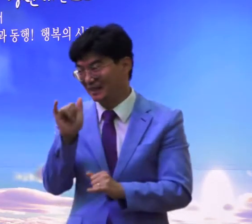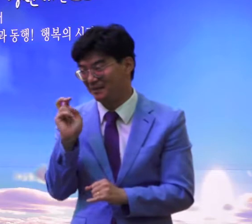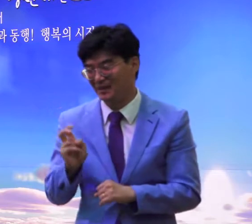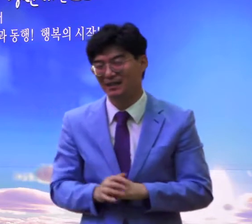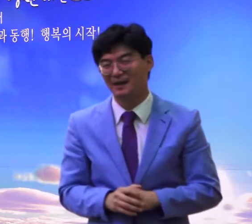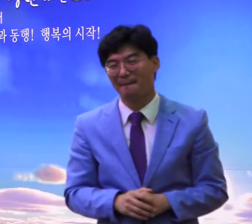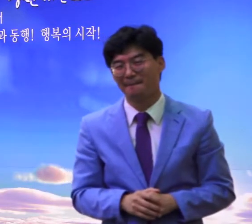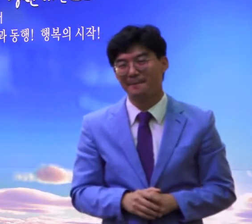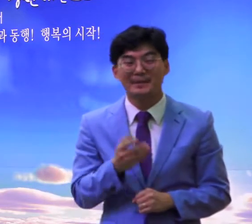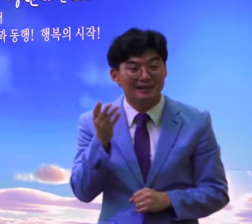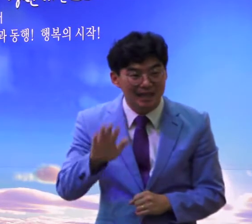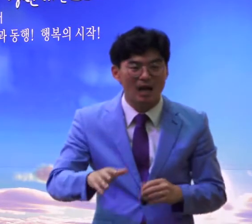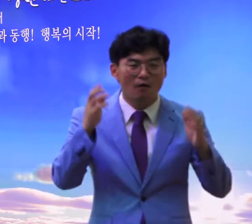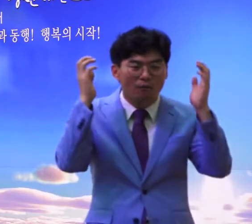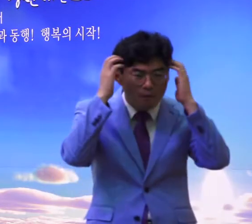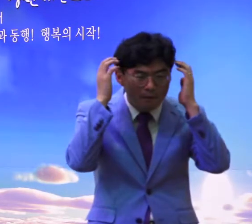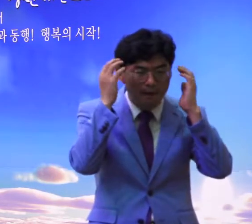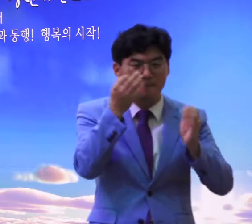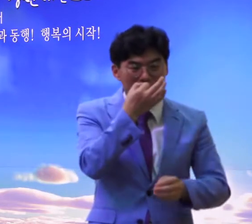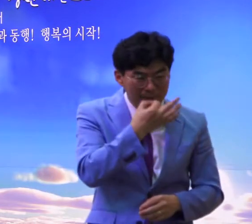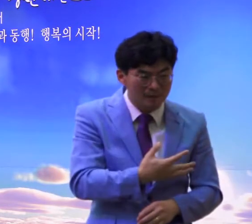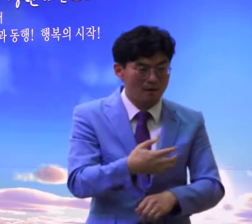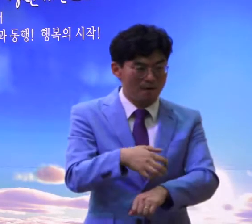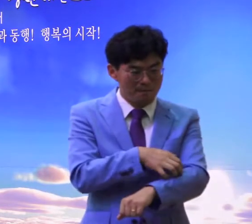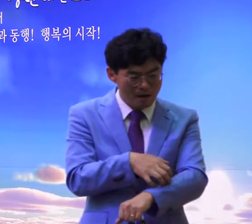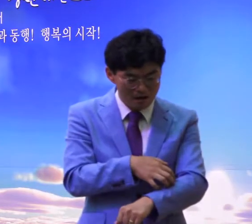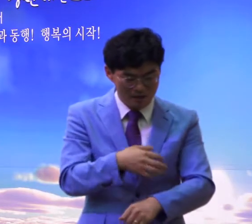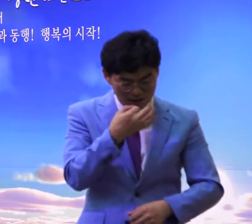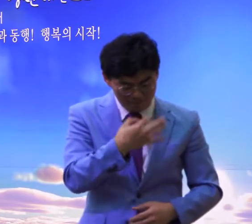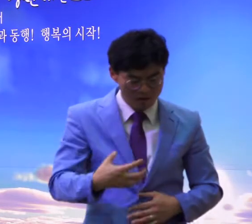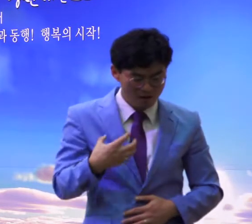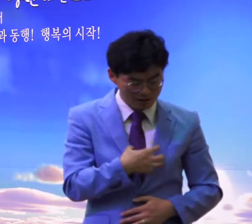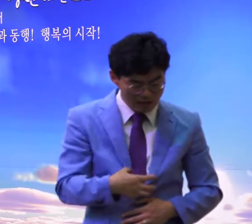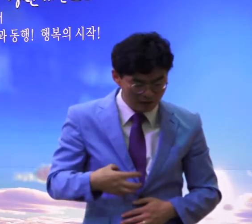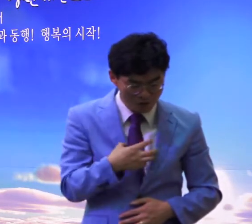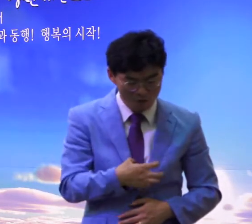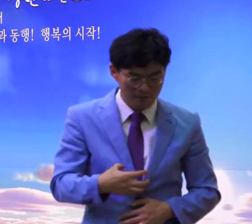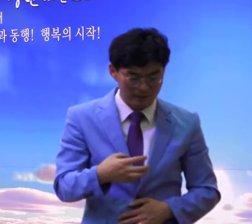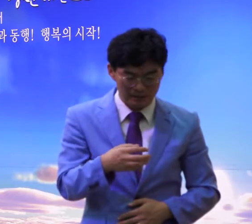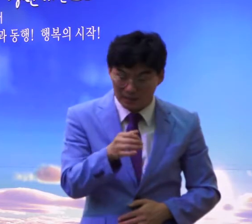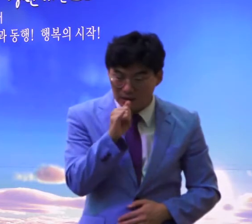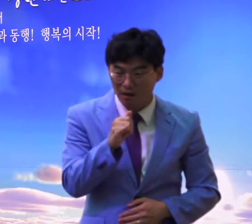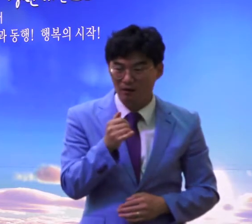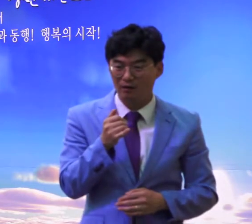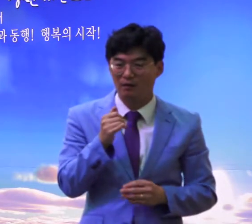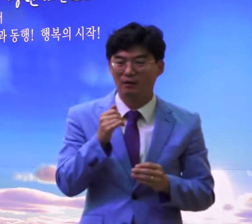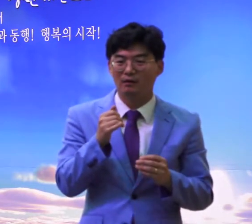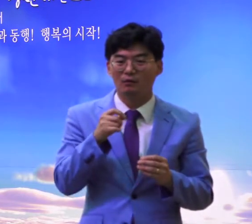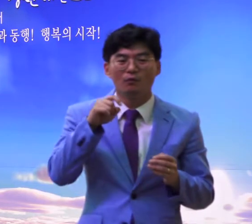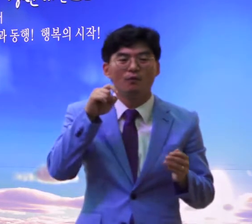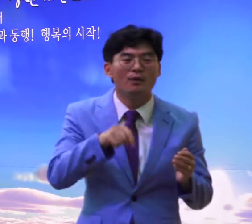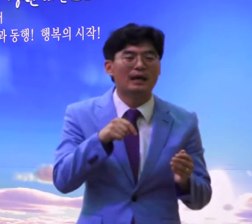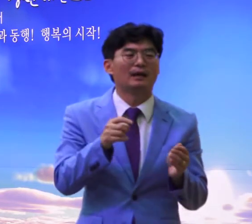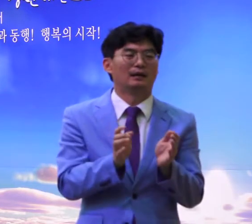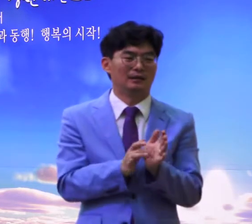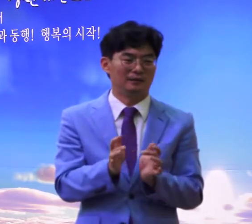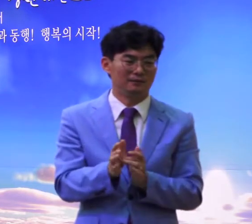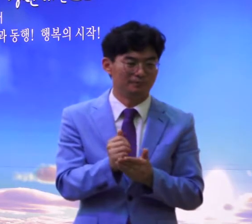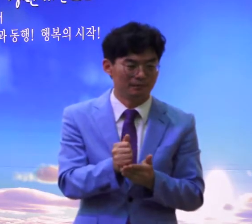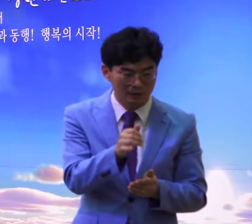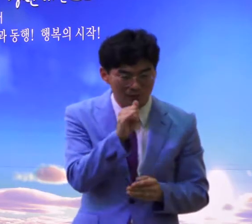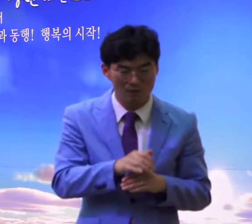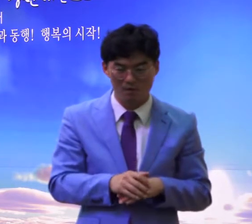그러나 고난도 신앙인도 다 고난을 겪습니다. 그리고 고난을 통과해야 하고 또 어떤 면에서는 고난을